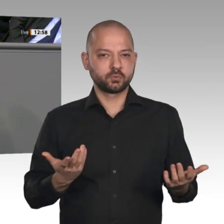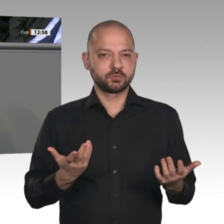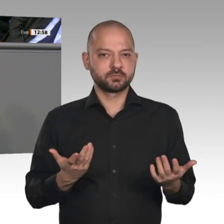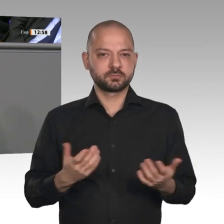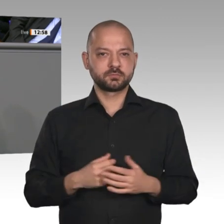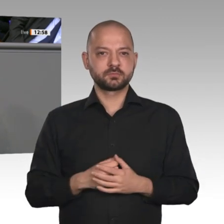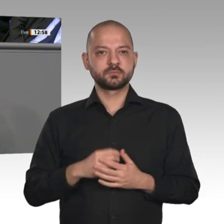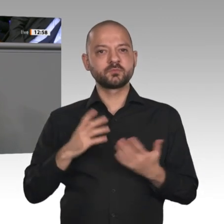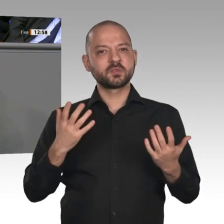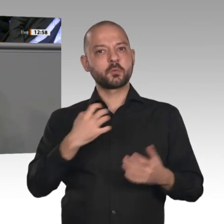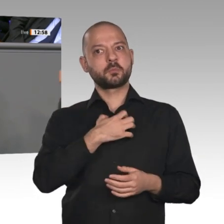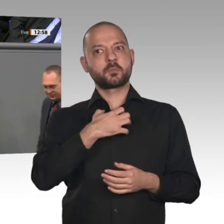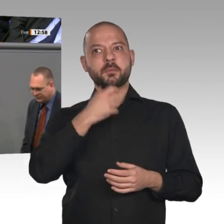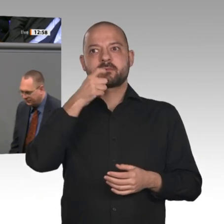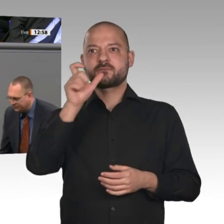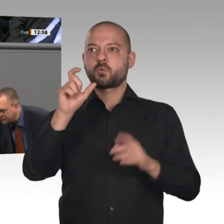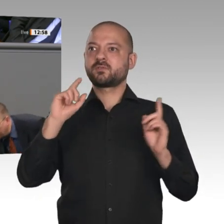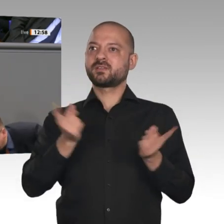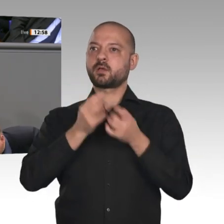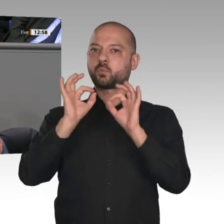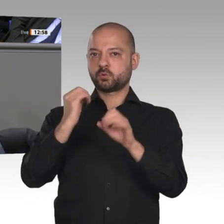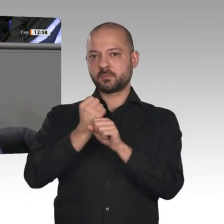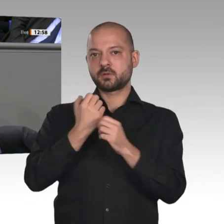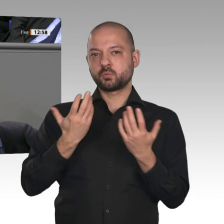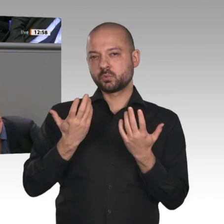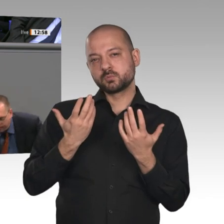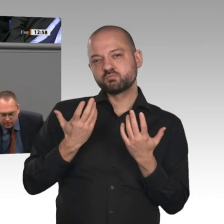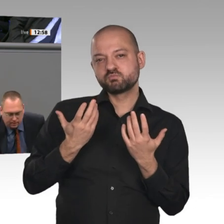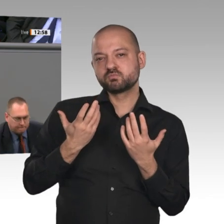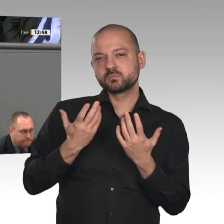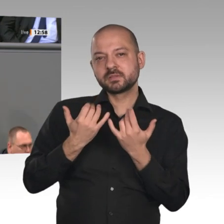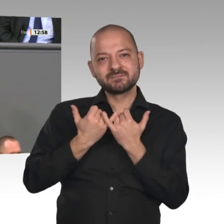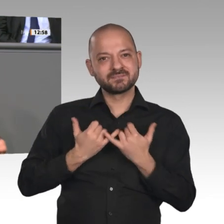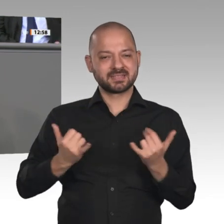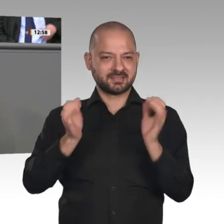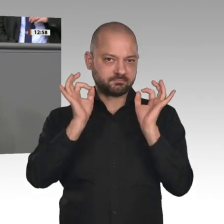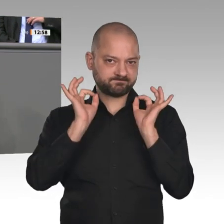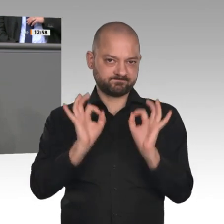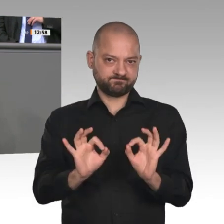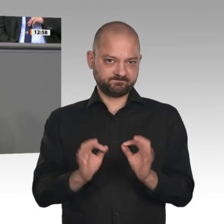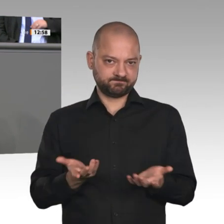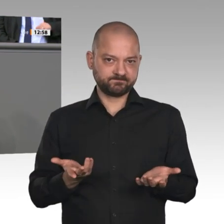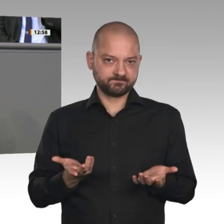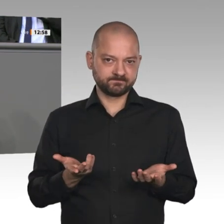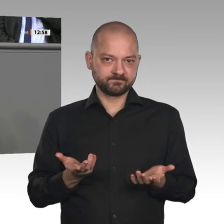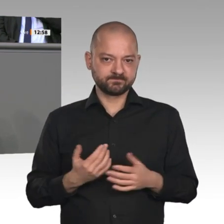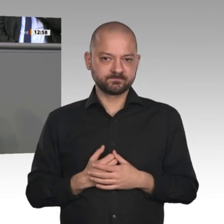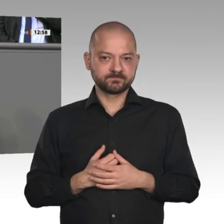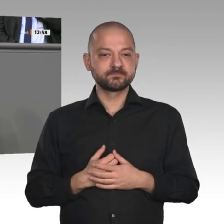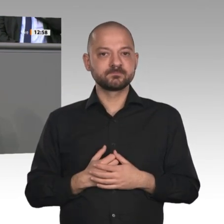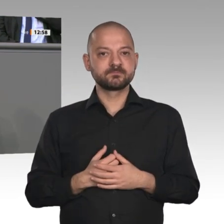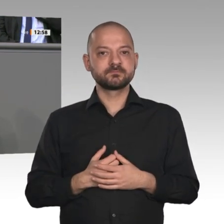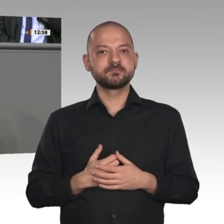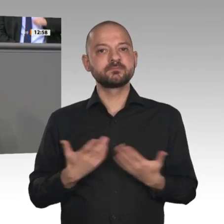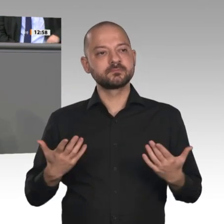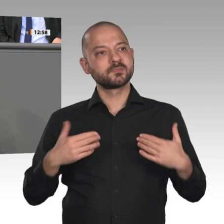erwähnt worden. Wie kann man Unrecht in dieser Weise wiedergutmachen? Aber es ist doch auch beschämend, dass noch Rechtszustände andauern,